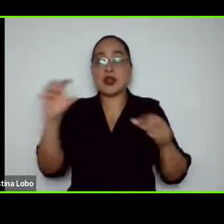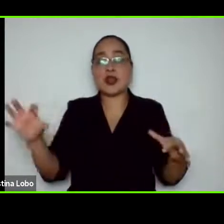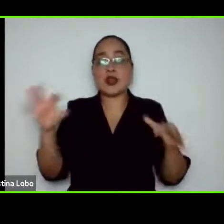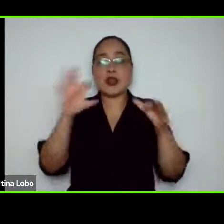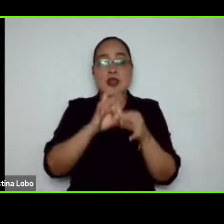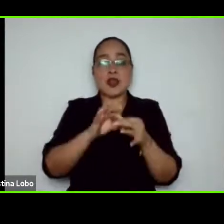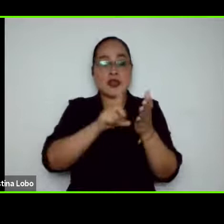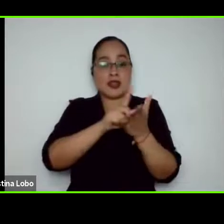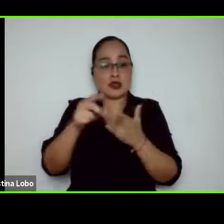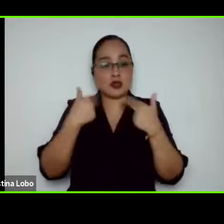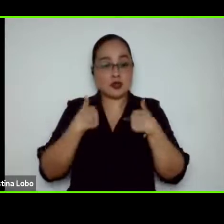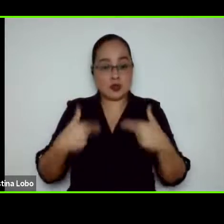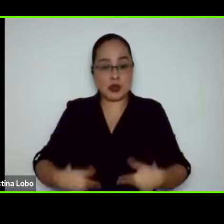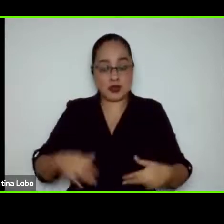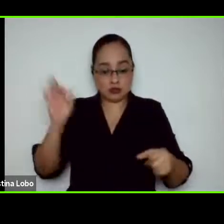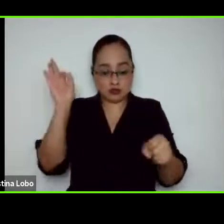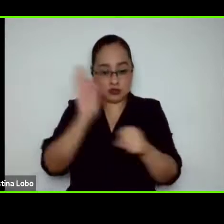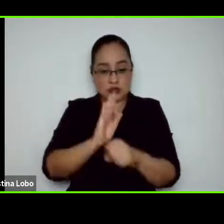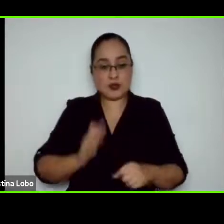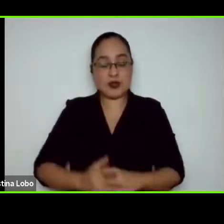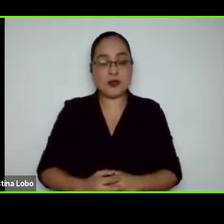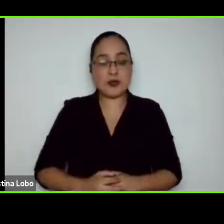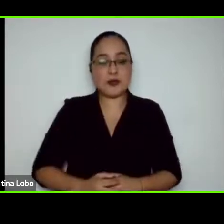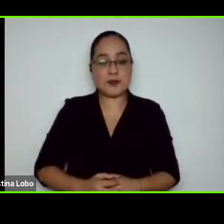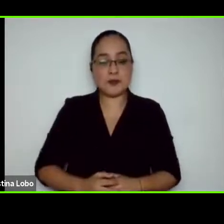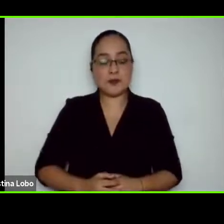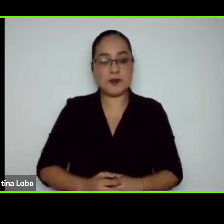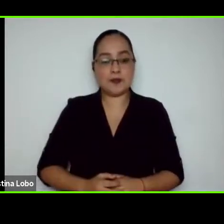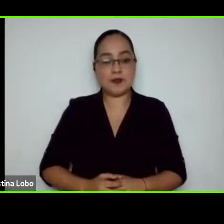la protección de los derechos humanos.